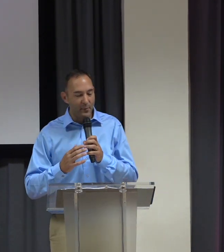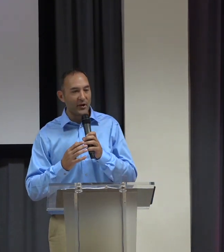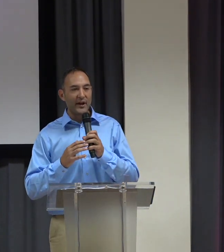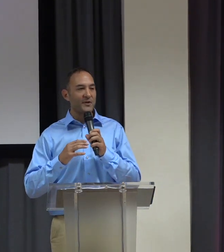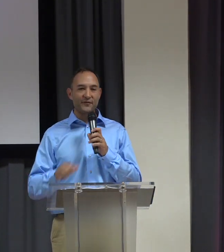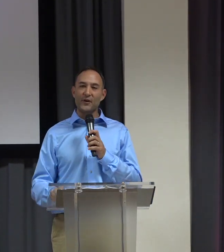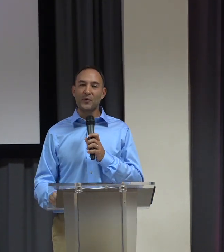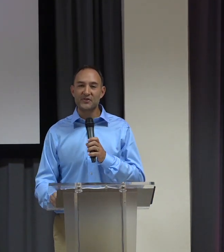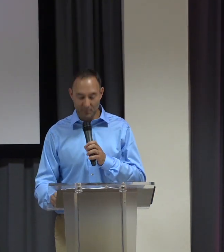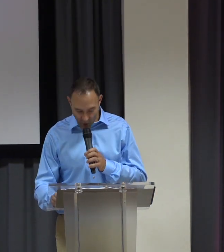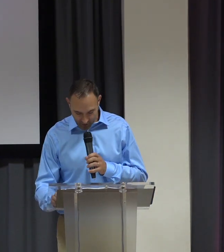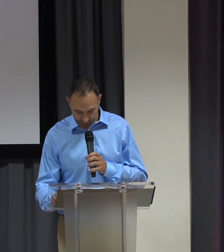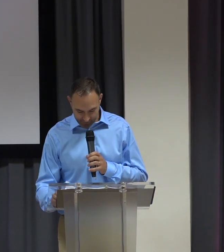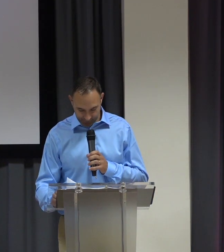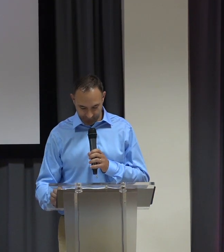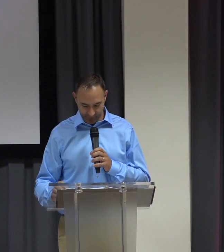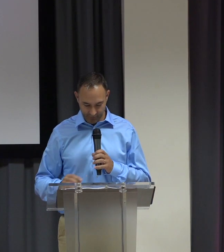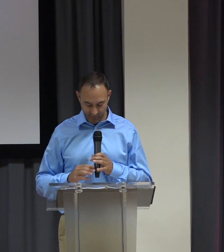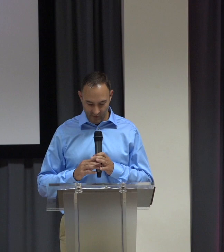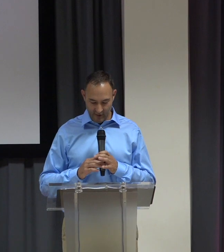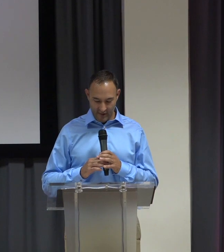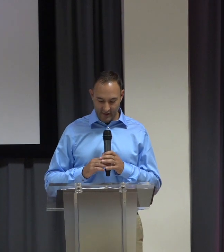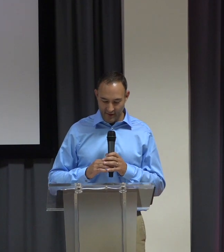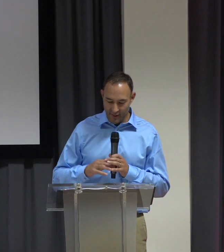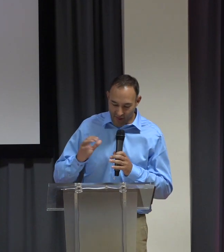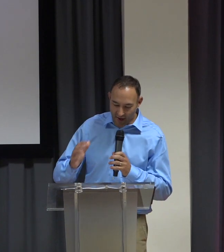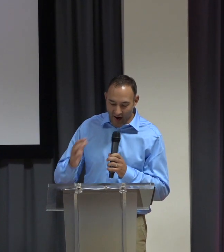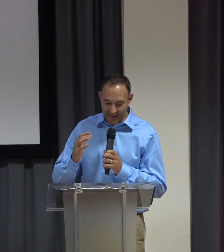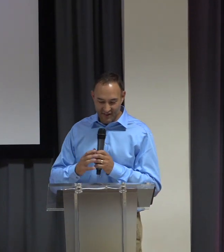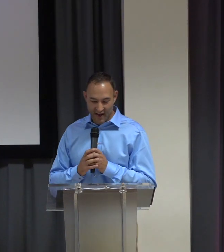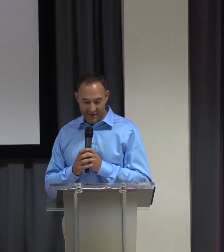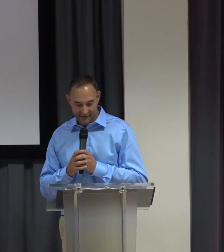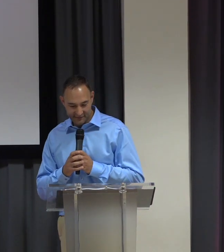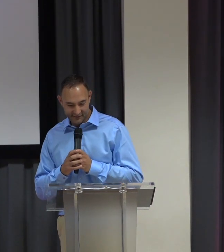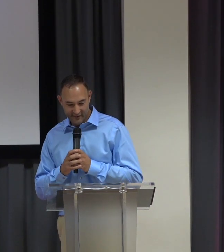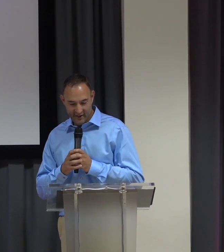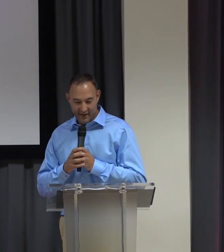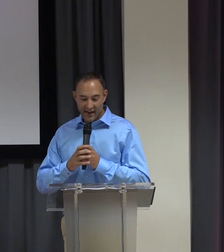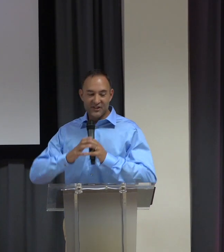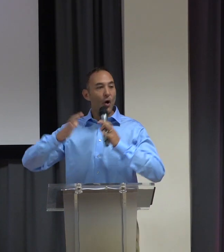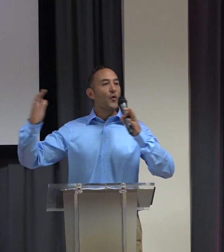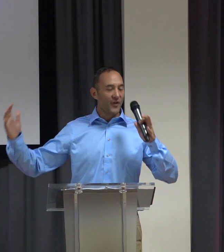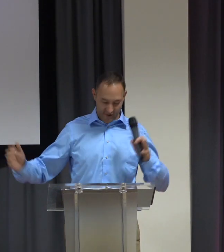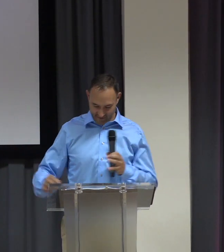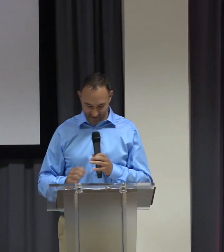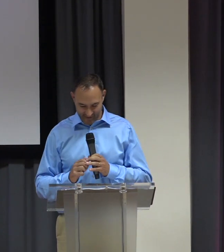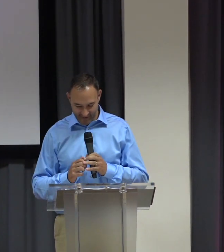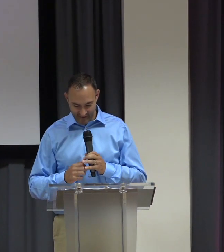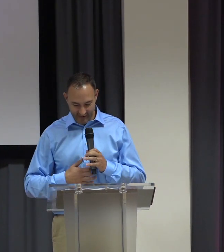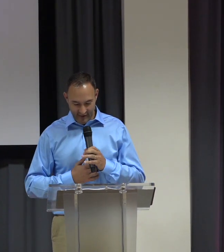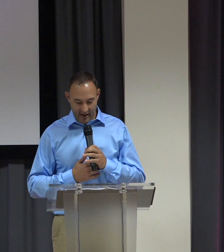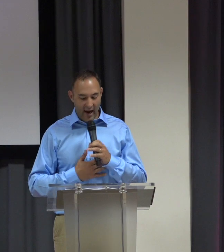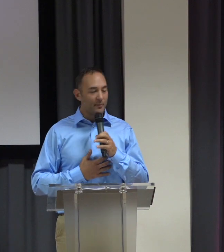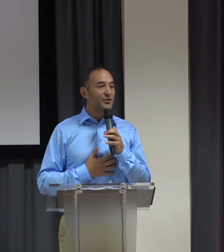entire building was filled with smoke. et la maison se remplit de fumée. Then I said, Alors je dis, It's over.